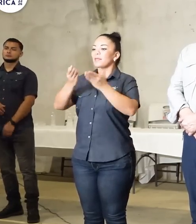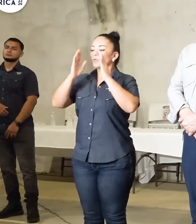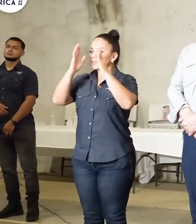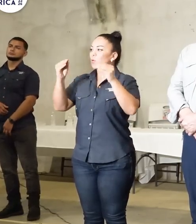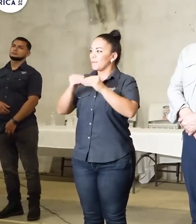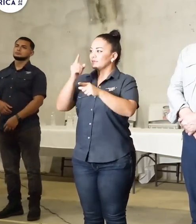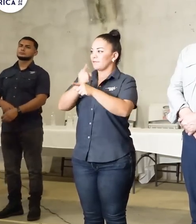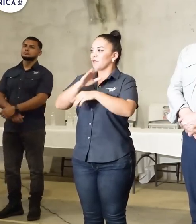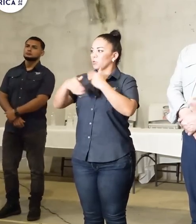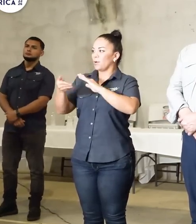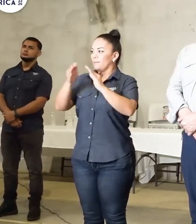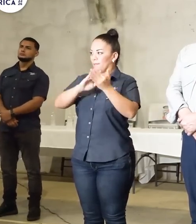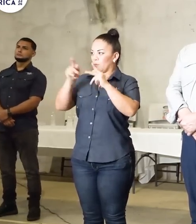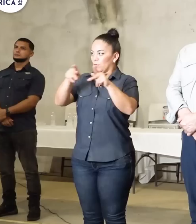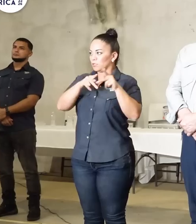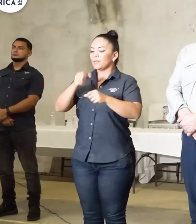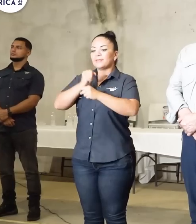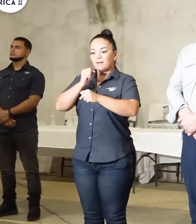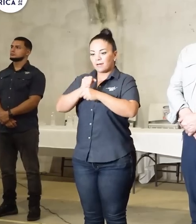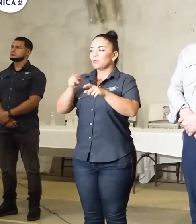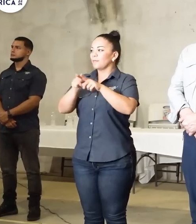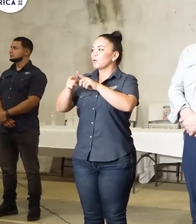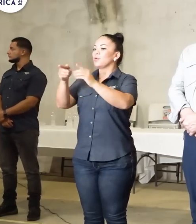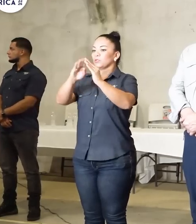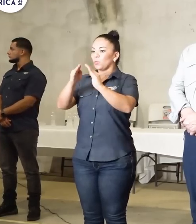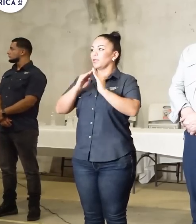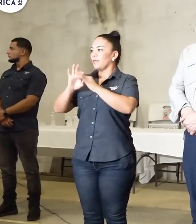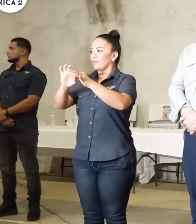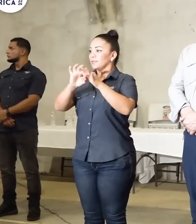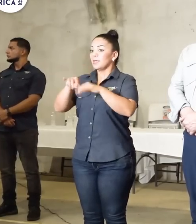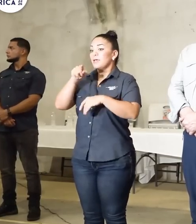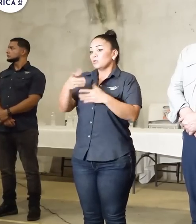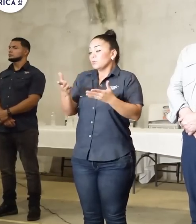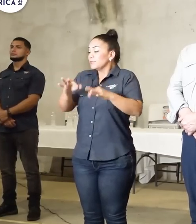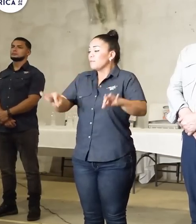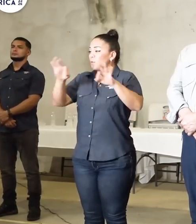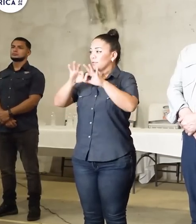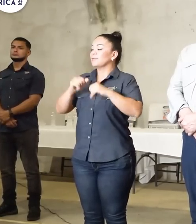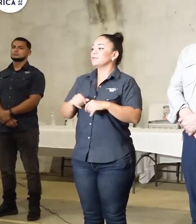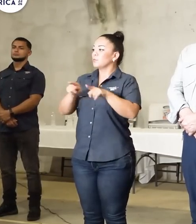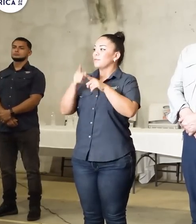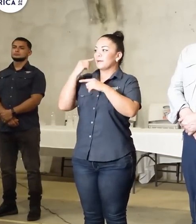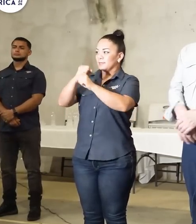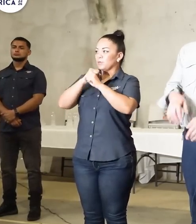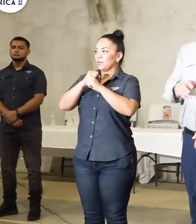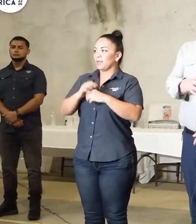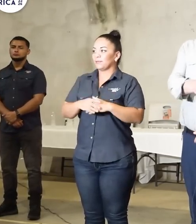más efectiva a la población y obviamente trabajando con las comunidades, porque también es un actor importantísimo para la seguridad.